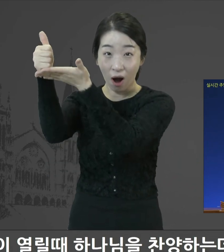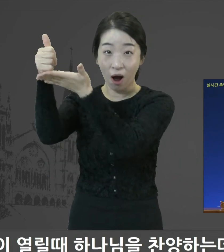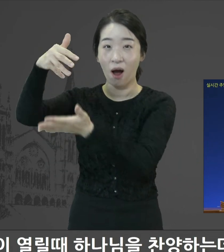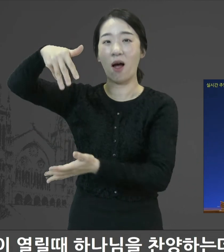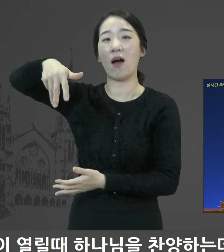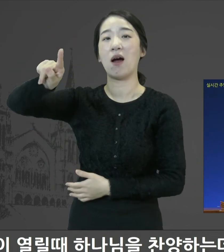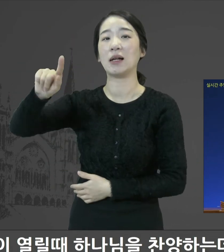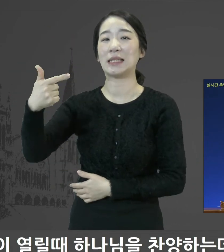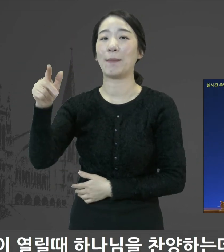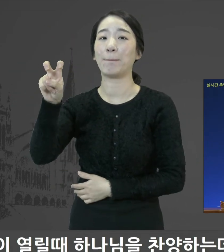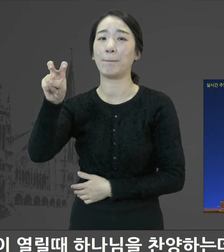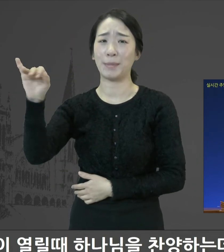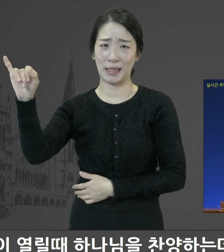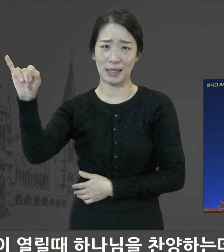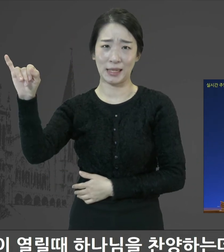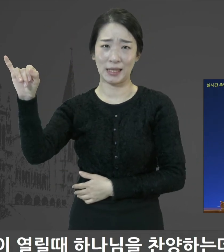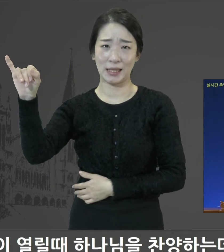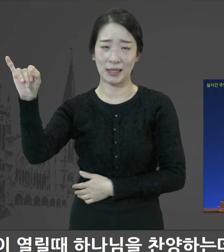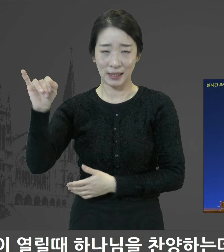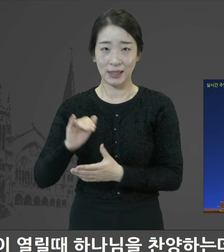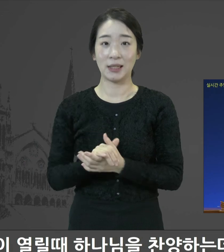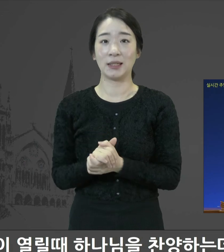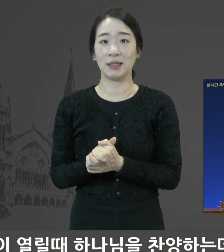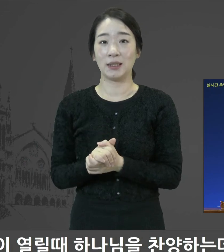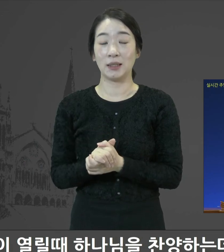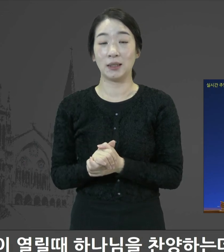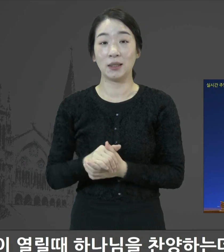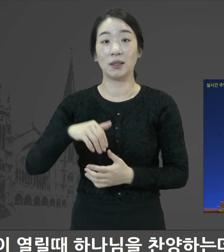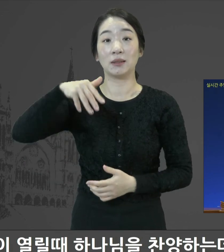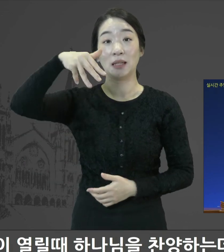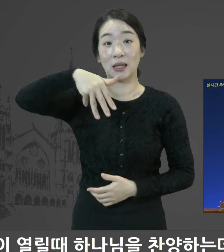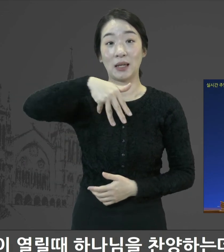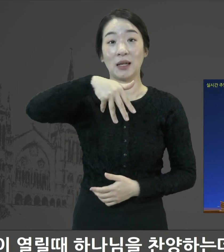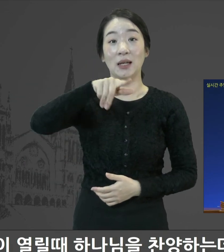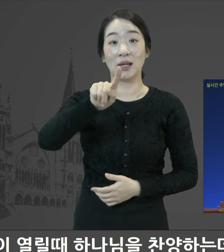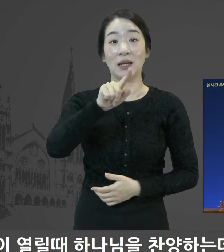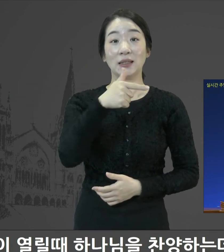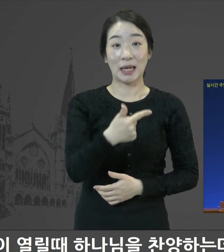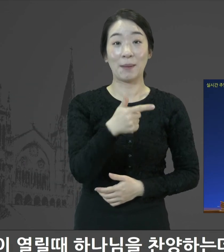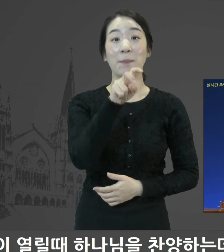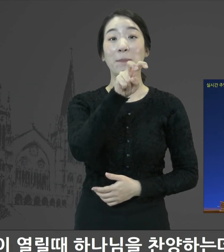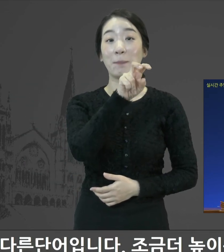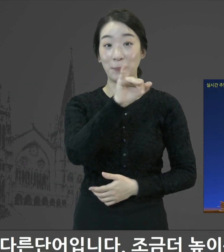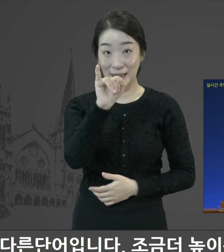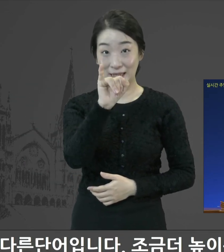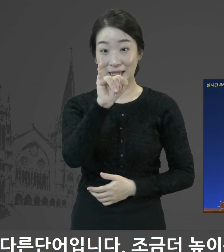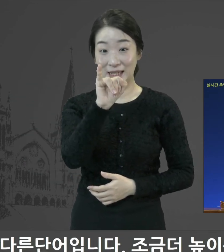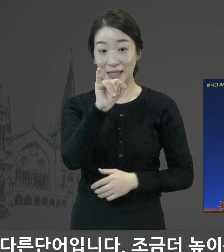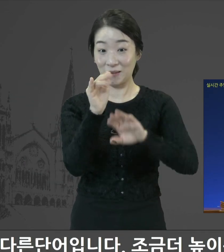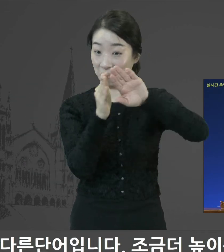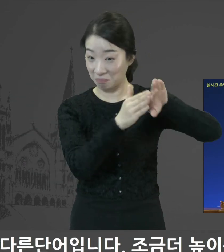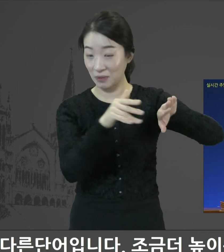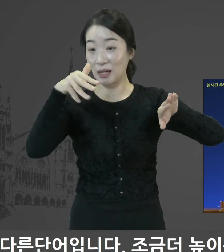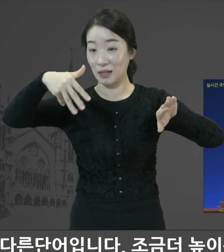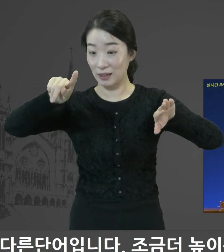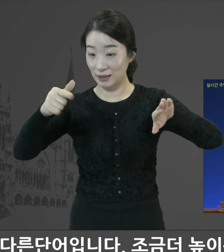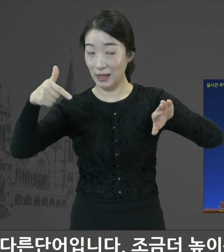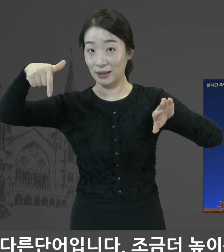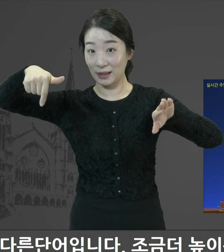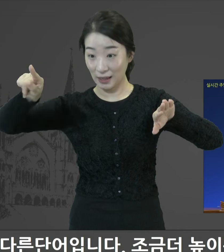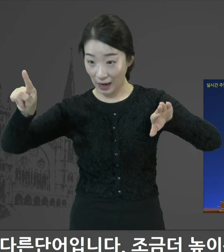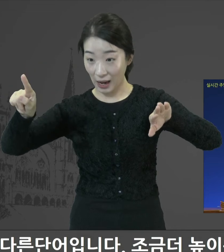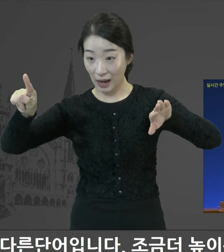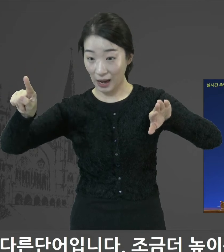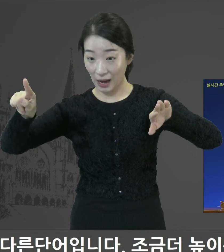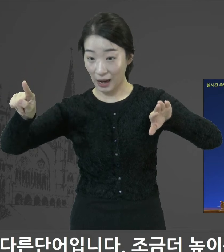찬미로 표현합니다. 근데 이 찬미하고 찬가는 당연히 찬가가 찬양보다 하나 밑으로